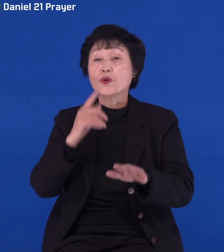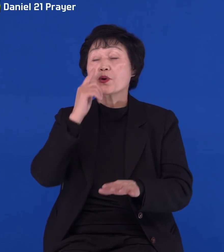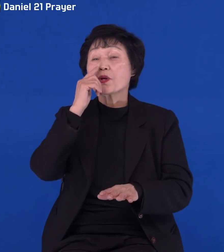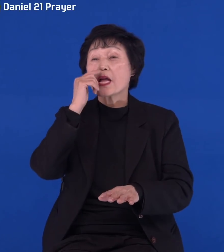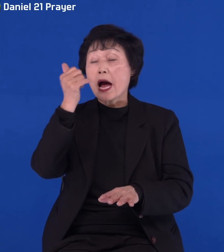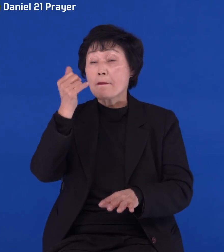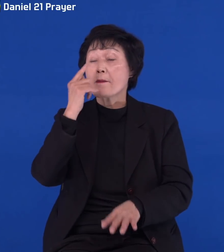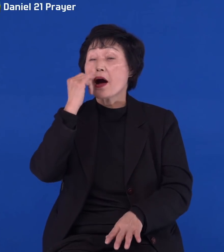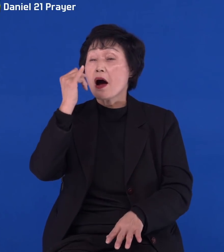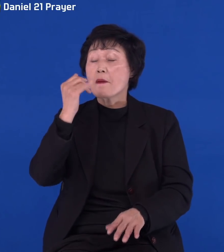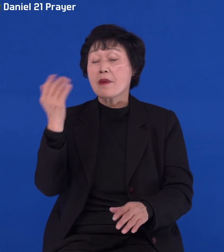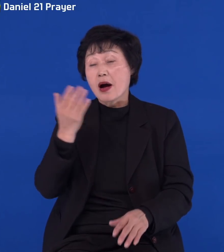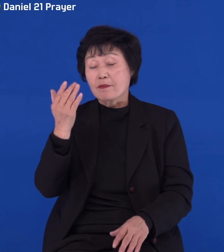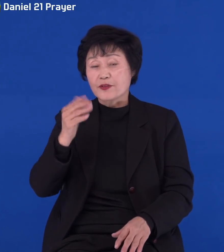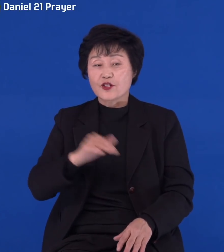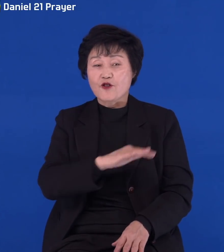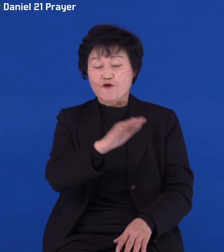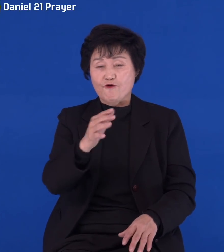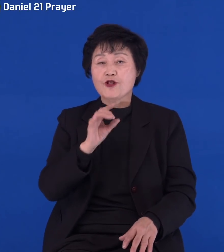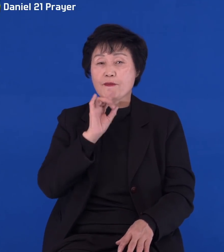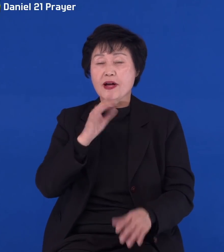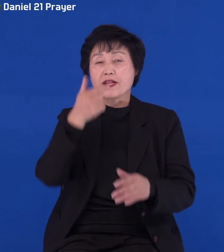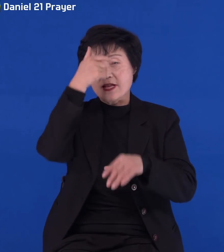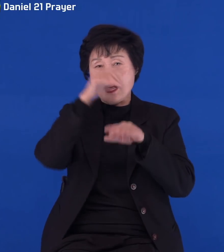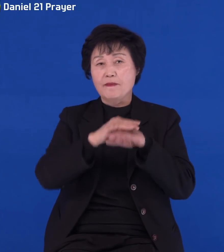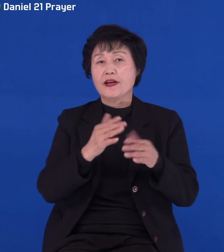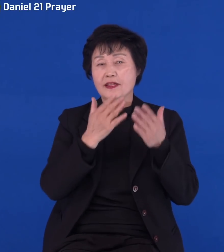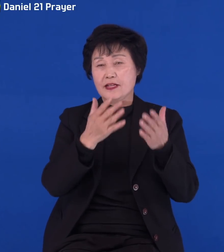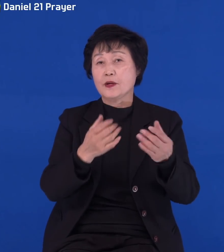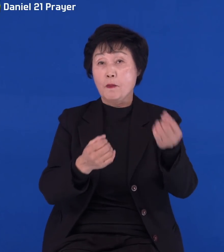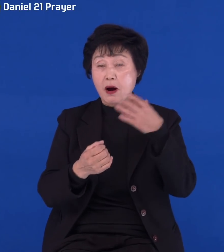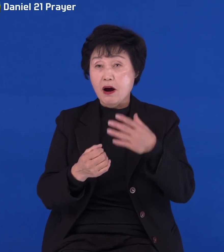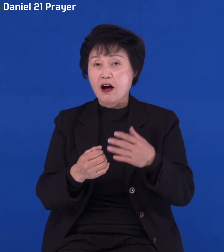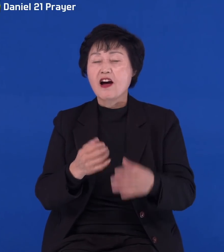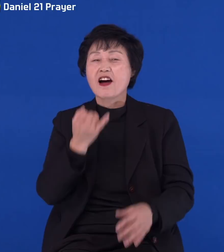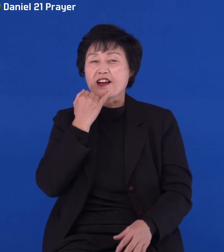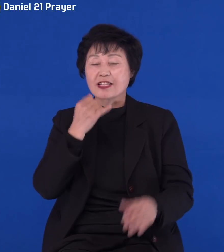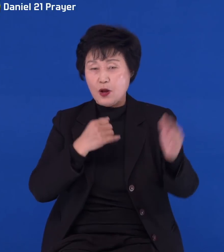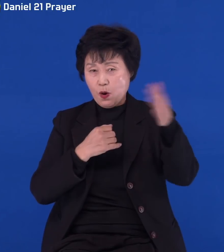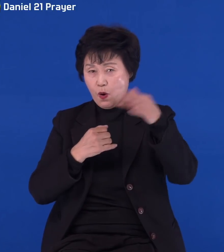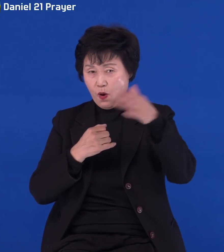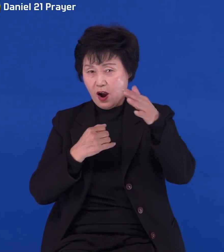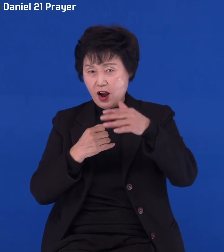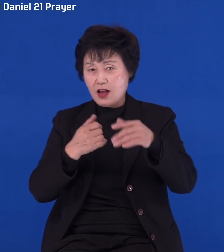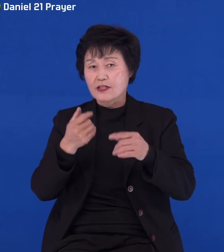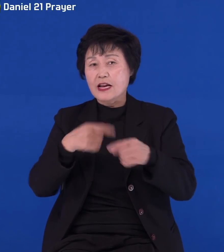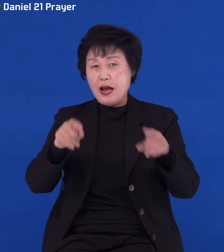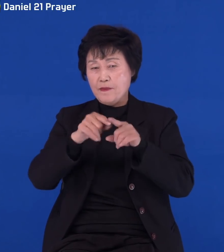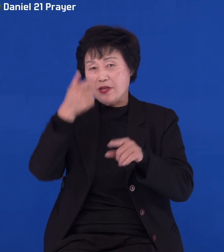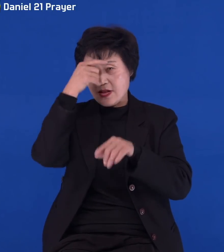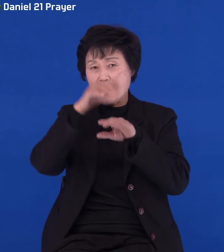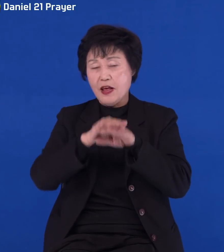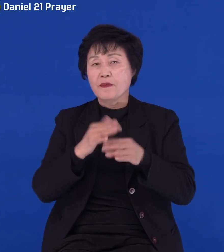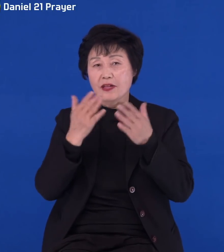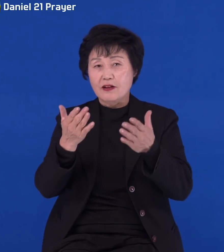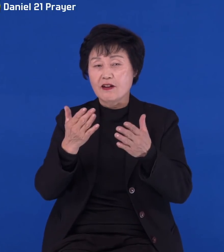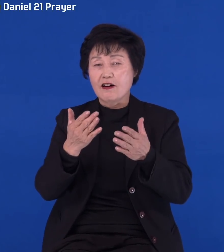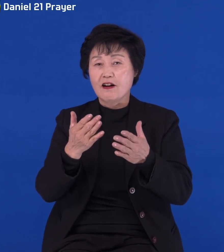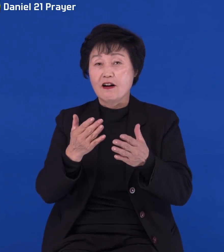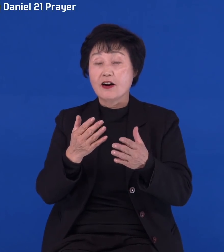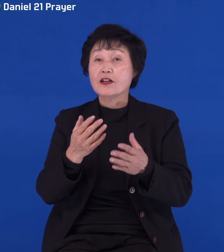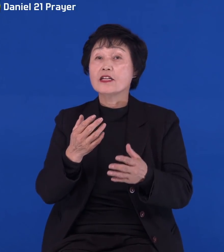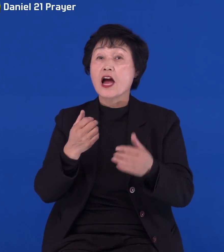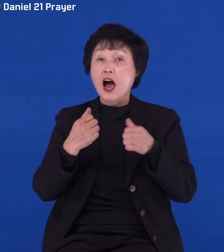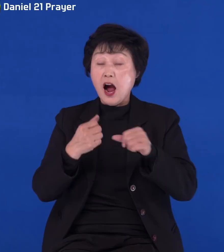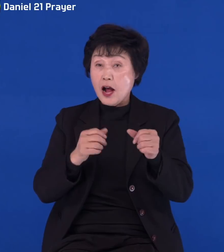그때 6학년인 아들 쌤이 우리 1학년인 에스더한테 갑자기 이런 겁니다. 무릎 꿇어. 오빠 왜? 지금 우리 가정이 위기상황이다. 주여